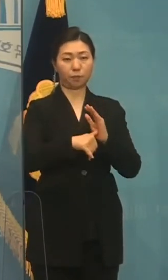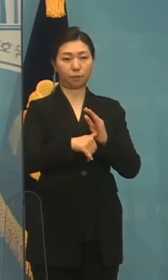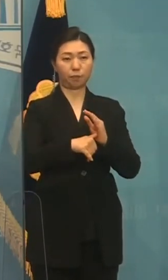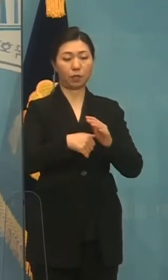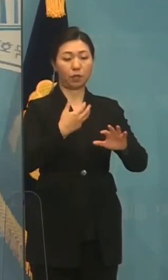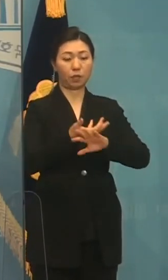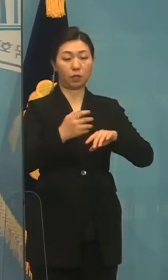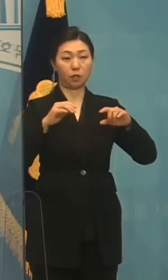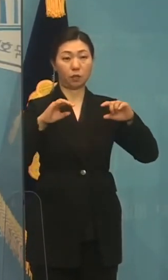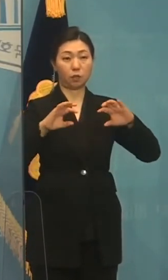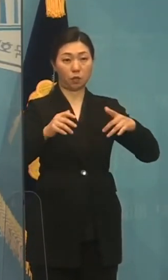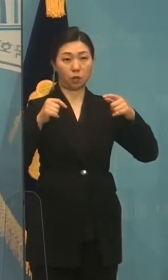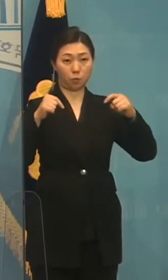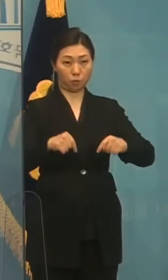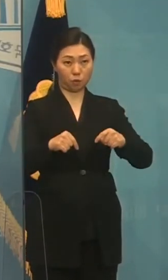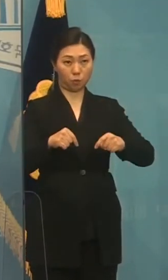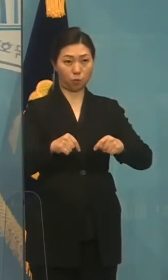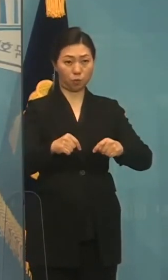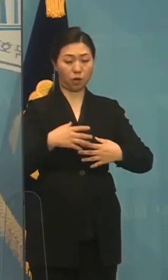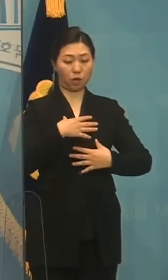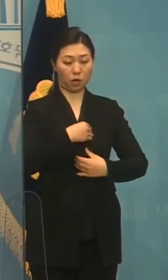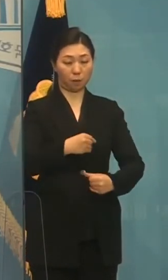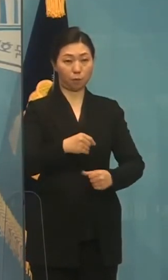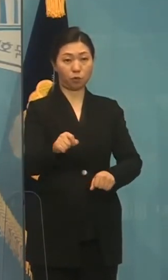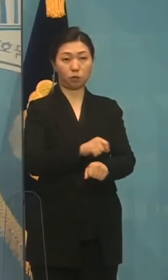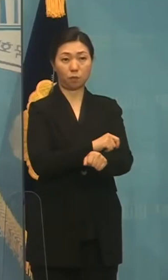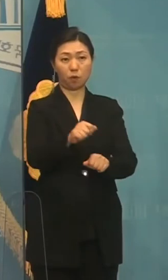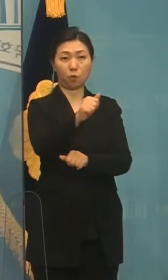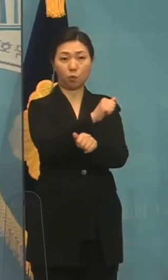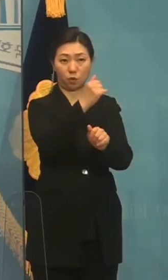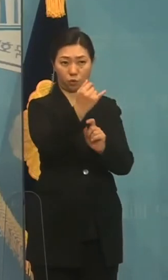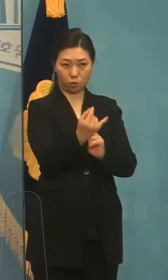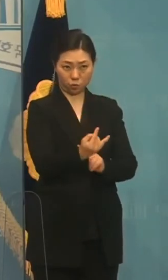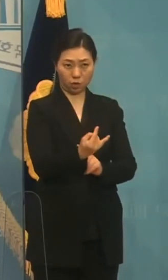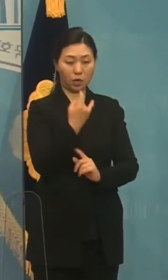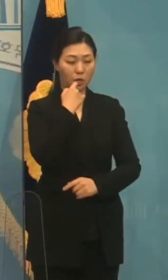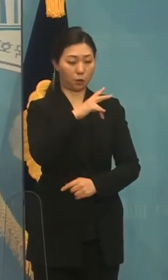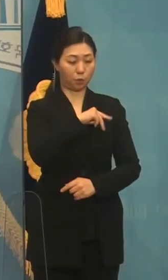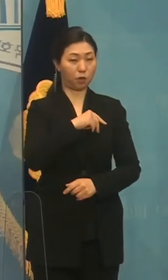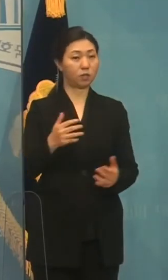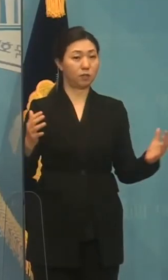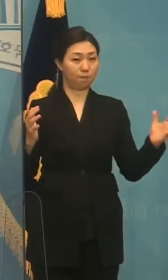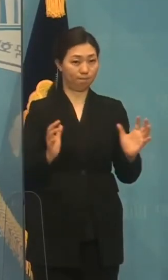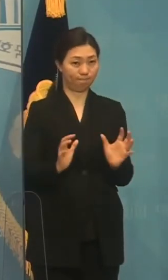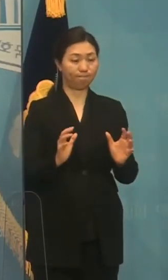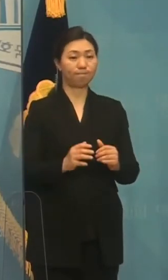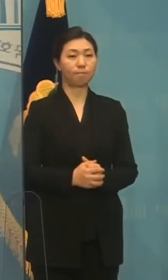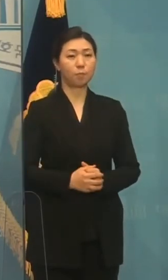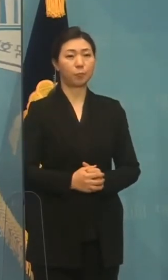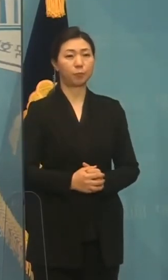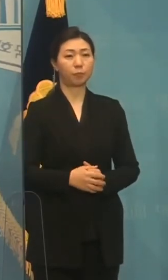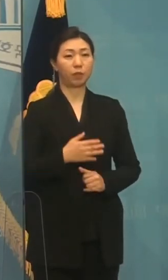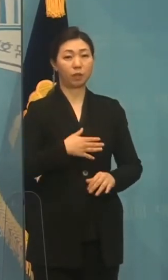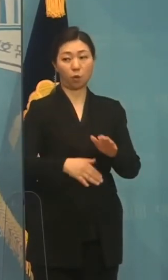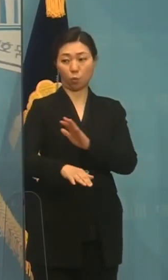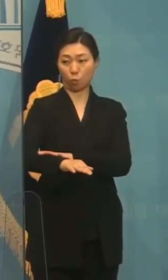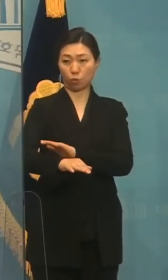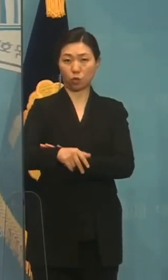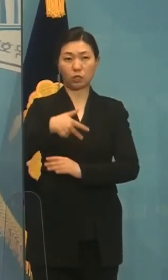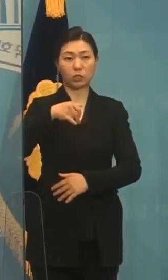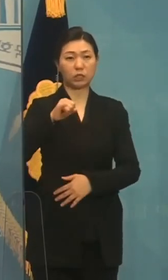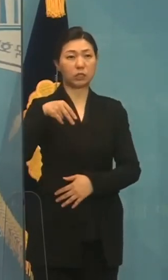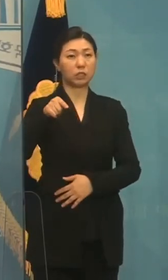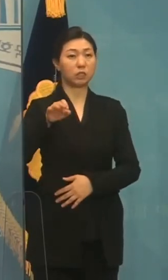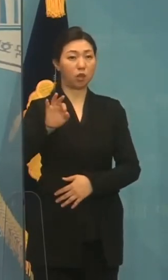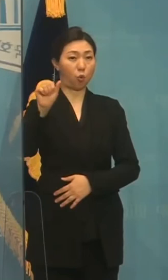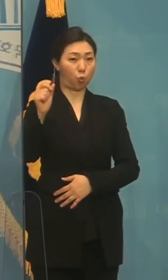외교안보 특별위원들께서 이 자리에 같이 해주셨습니다. 제 오른쪽에